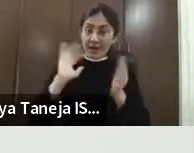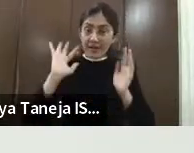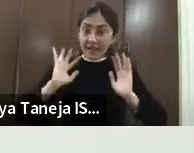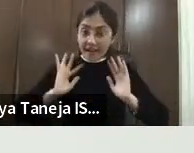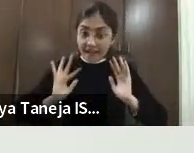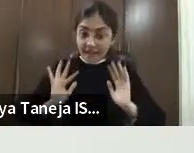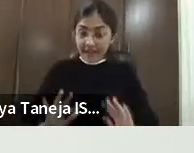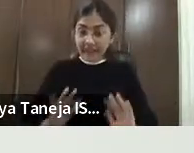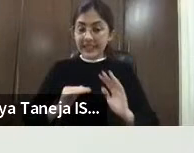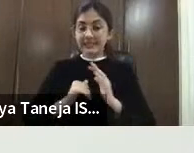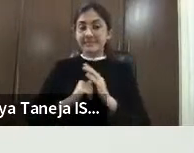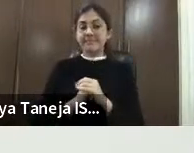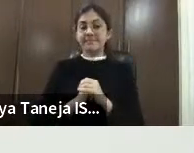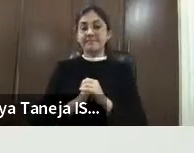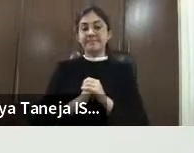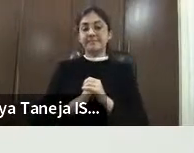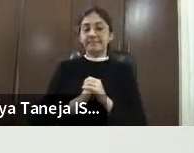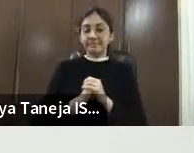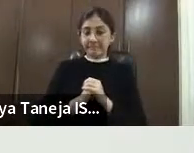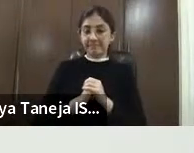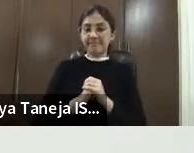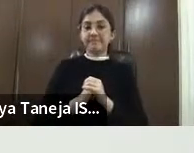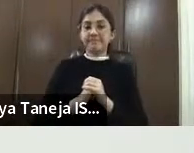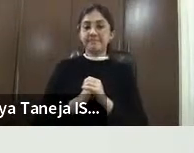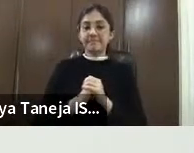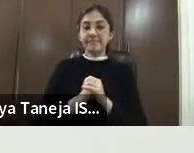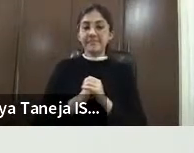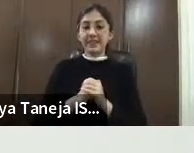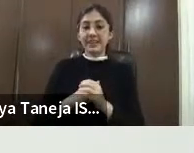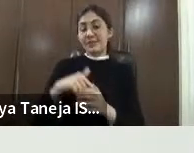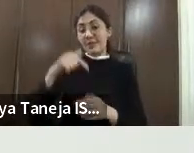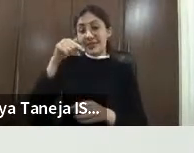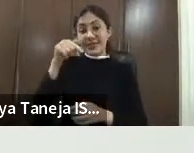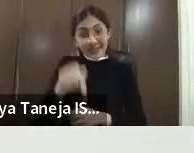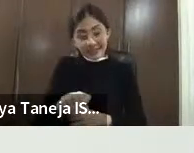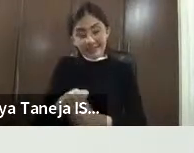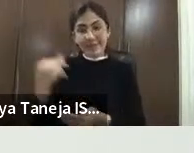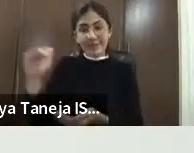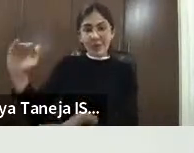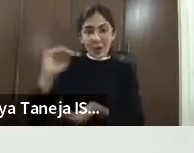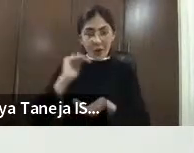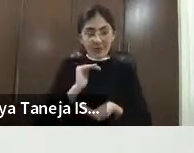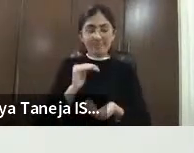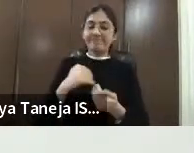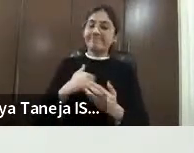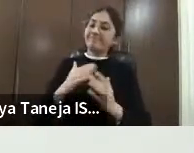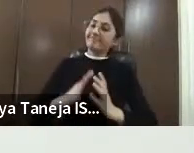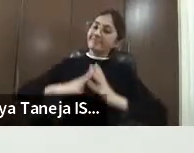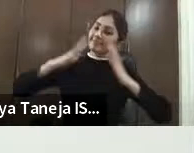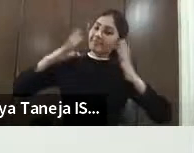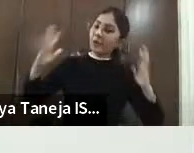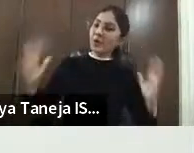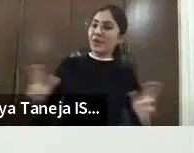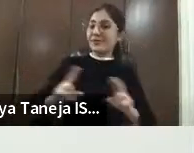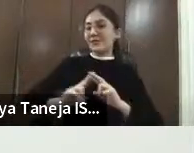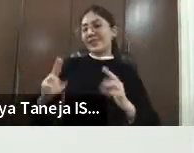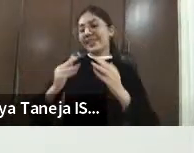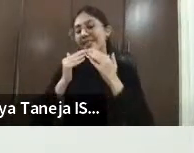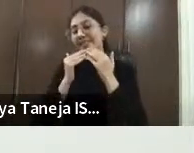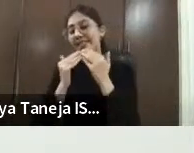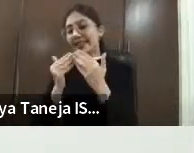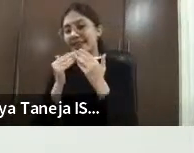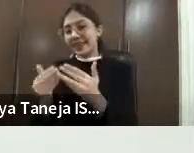प्रदान करने जा रही है। इसके लिए मैं उसका तहे दिल से शुक्रगुजार